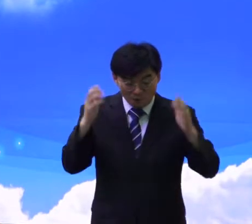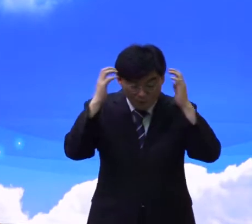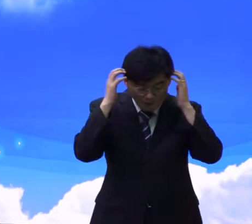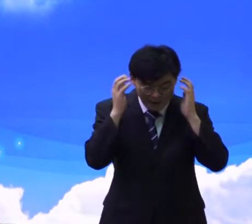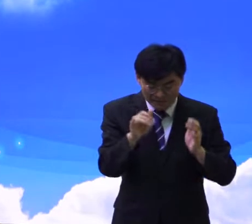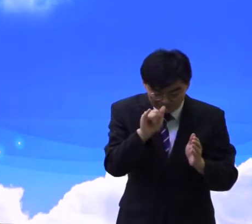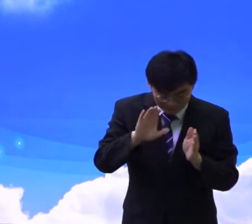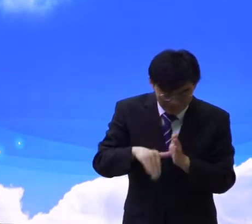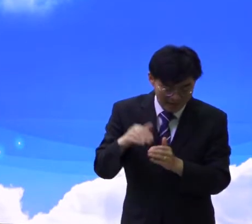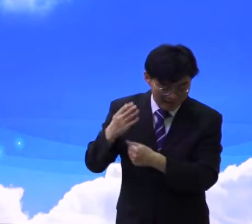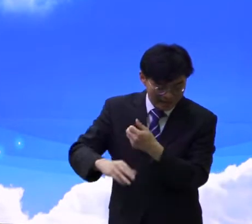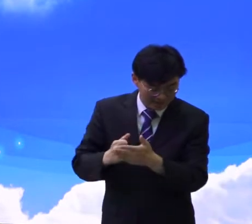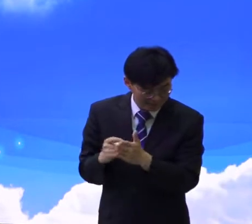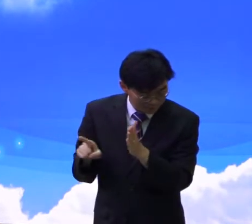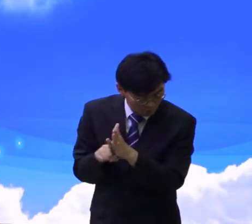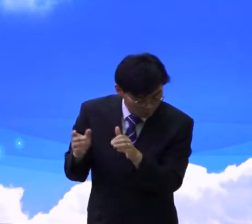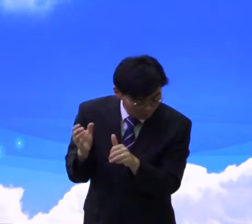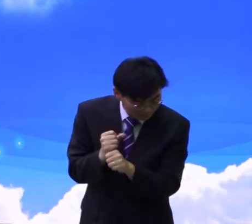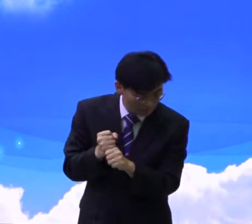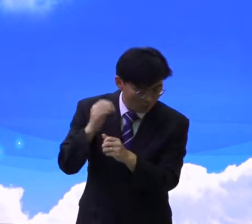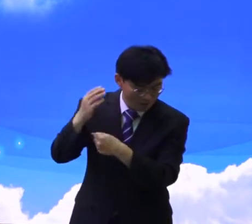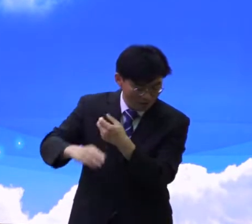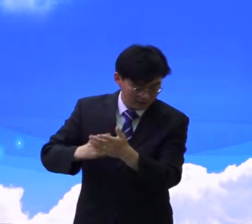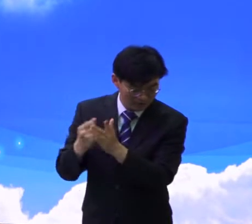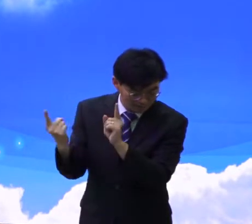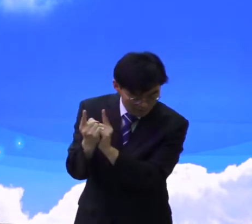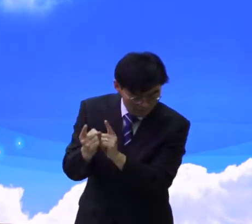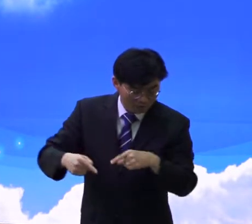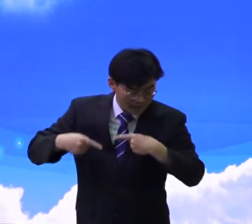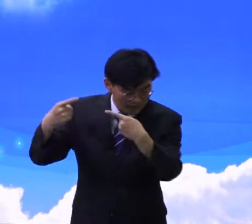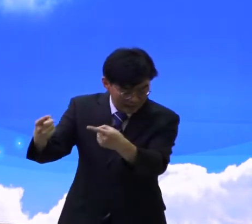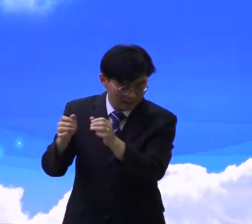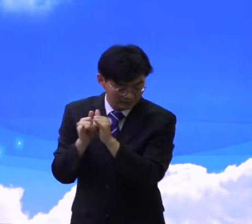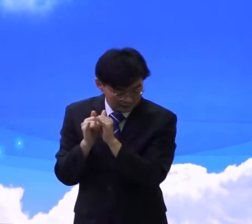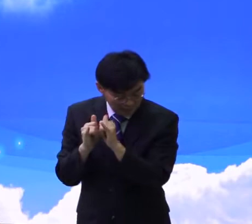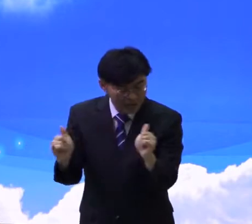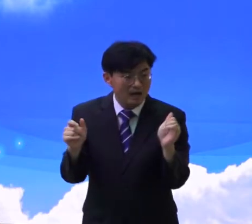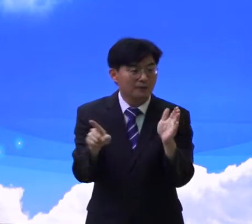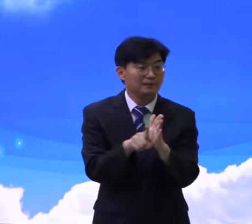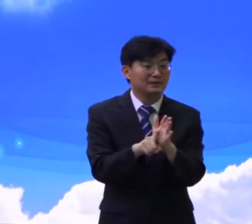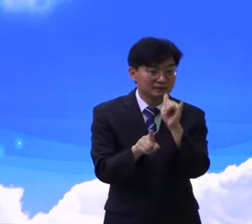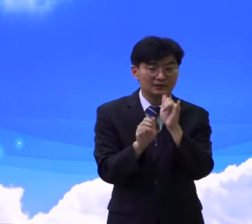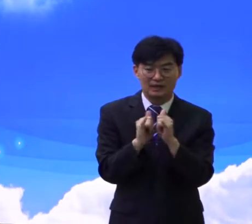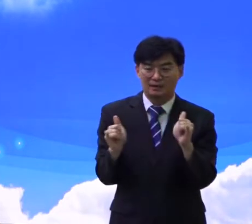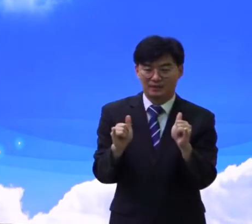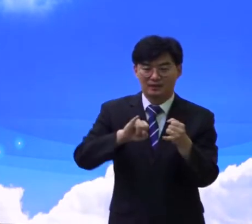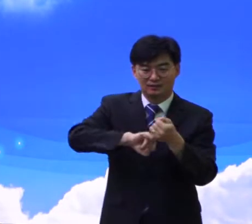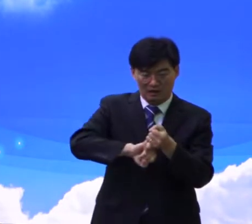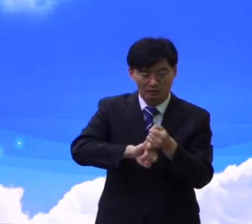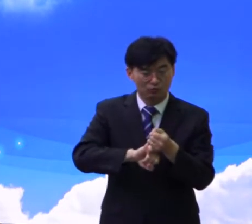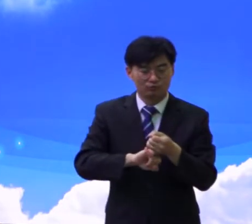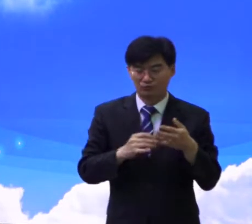하나님을 붙들고 하나님께 나아가는 사람에게 주시겠다고 하신 약속의 말씀입니다.